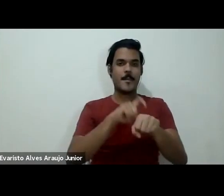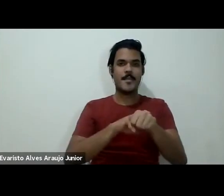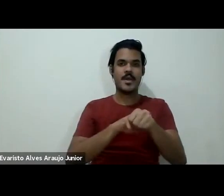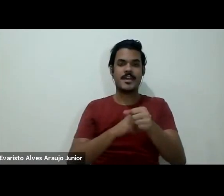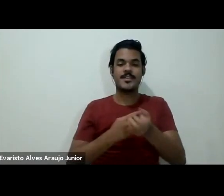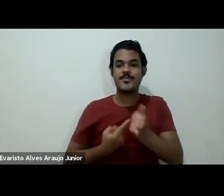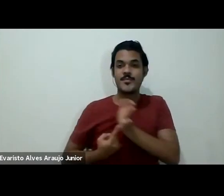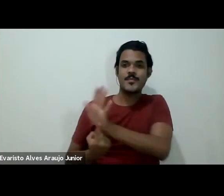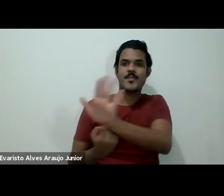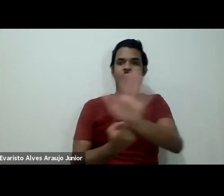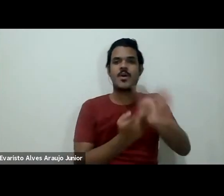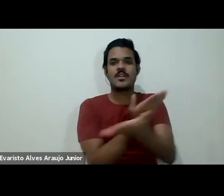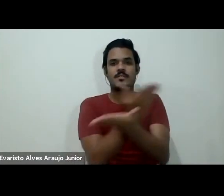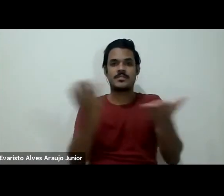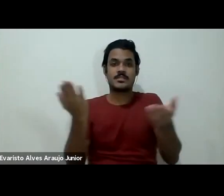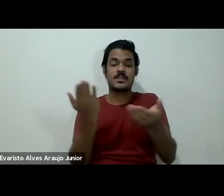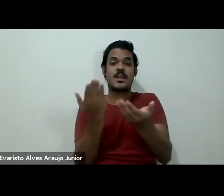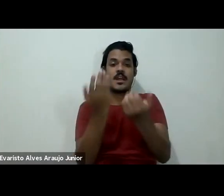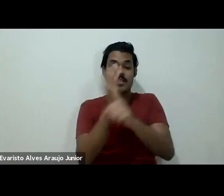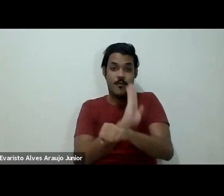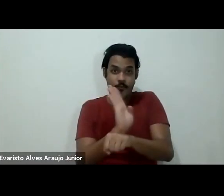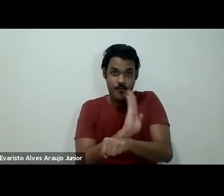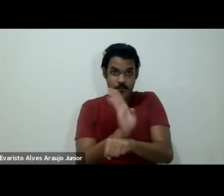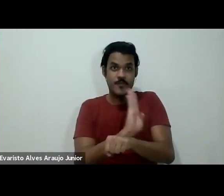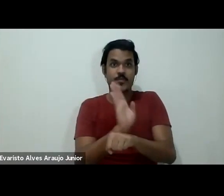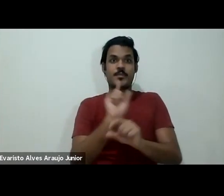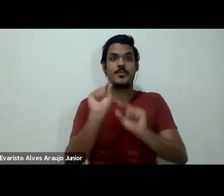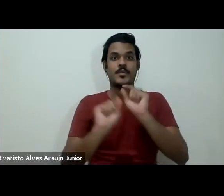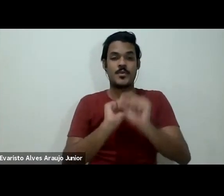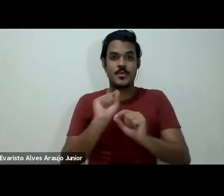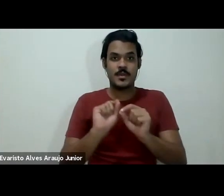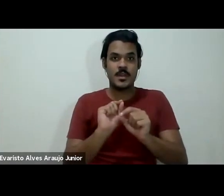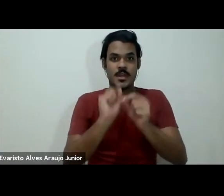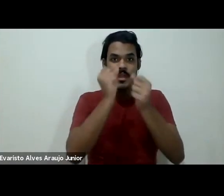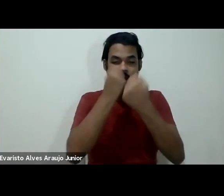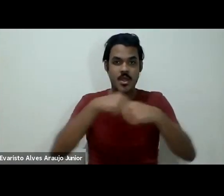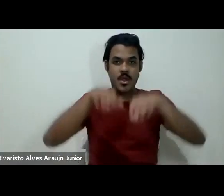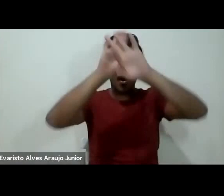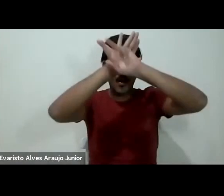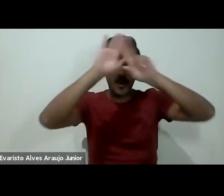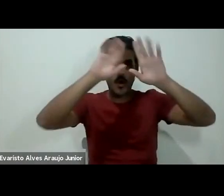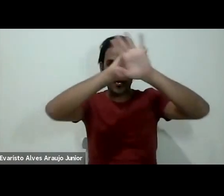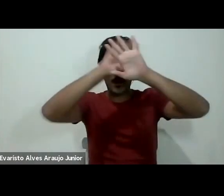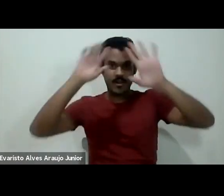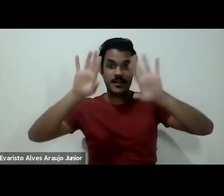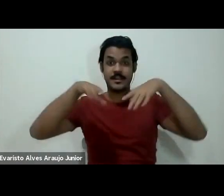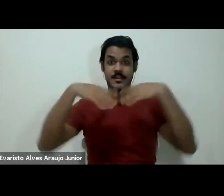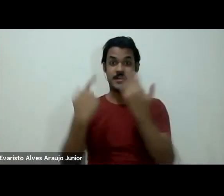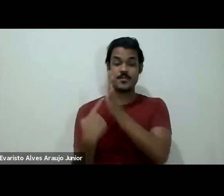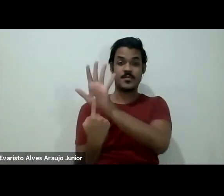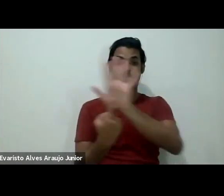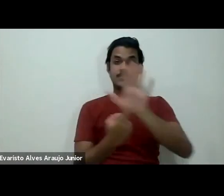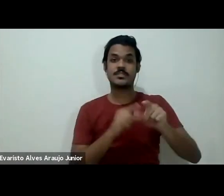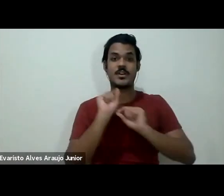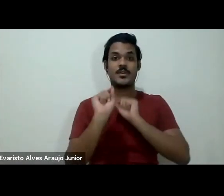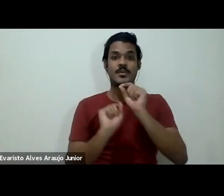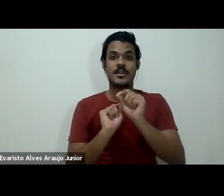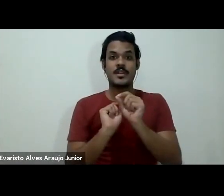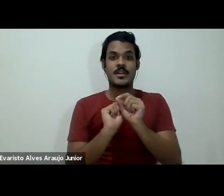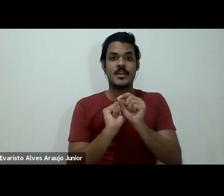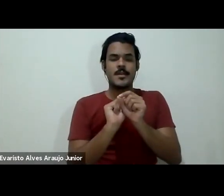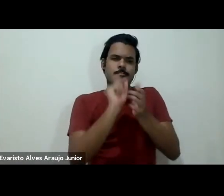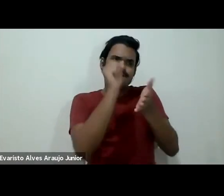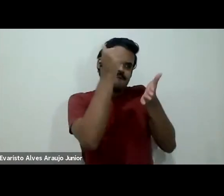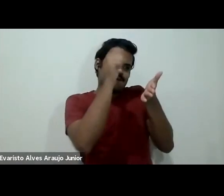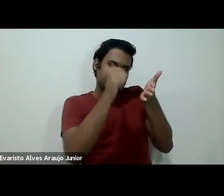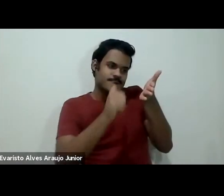trouxe o Oriqui e está trazendo hoje para todos vocês, para que a gente possa observar os elementos